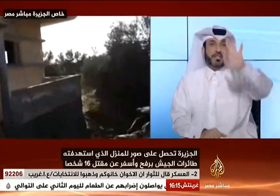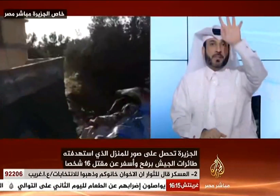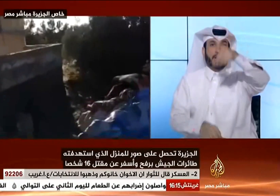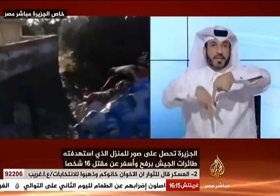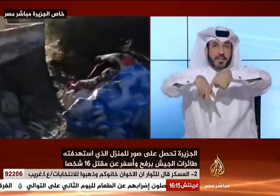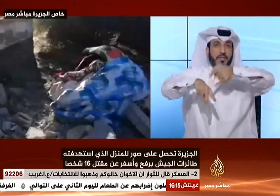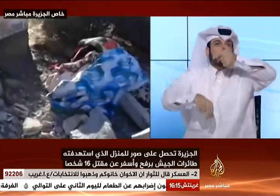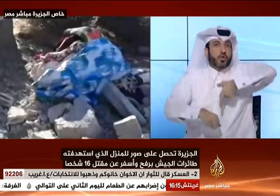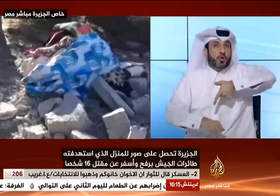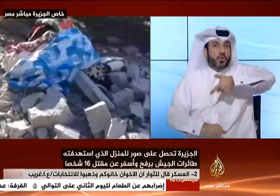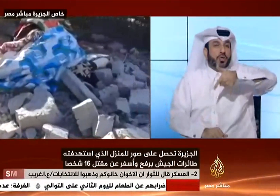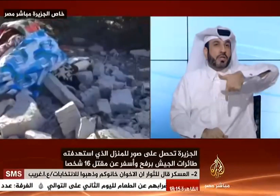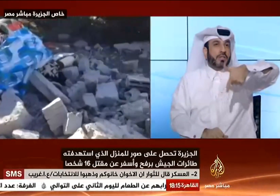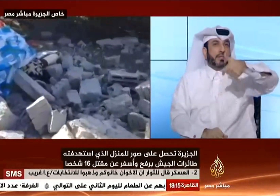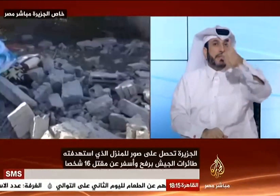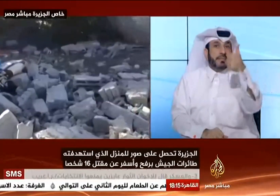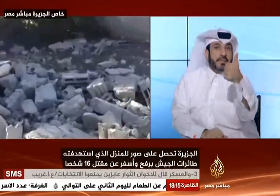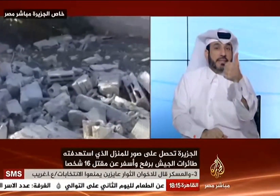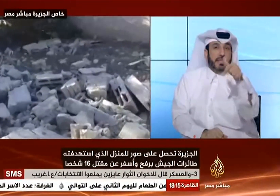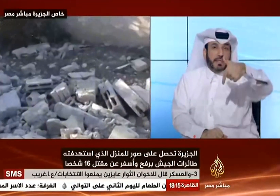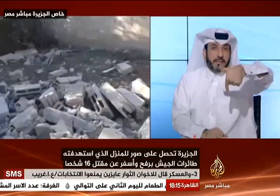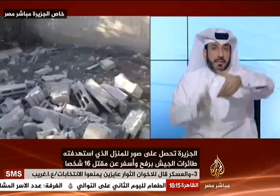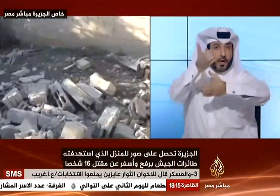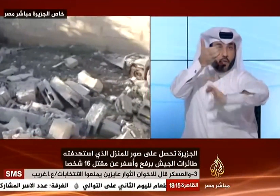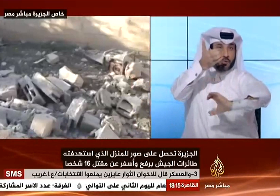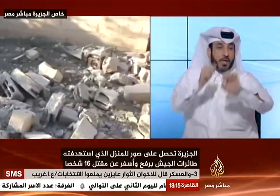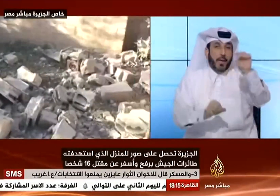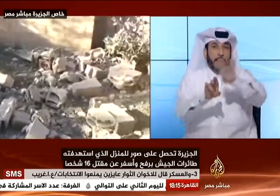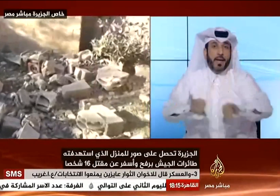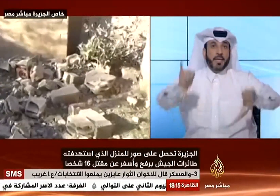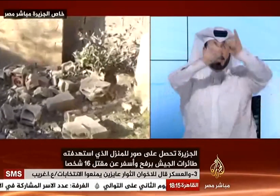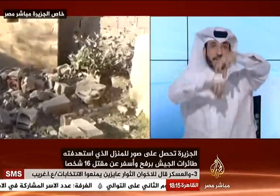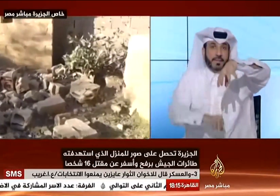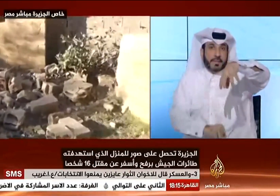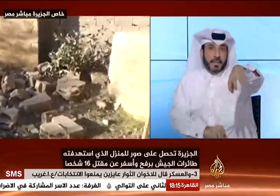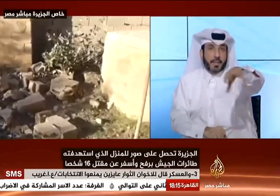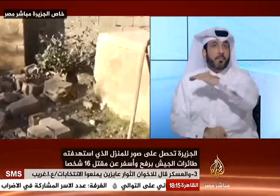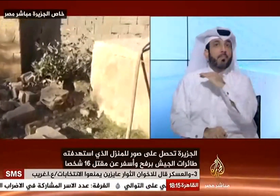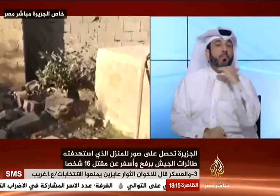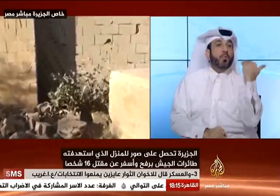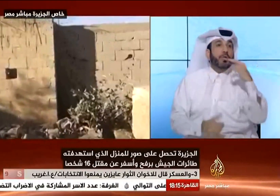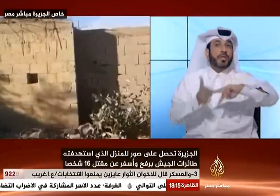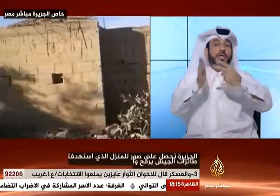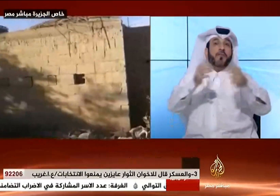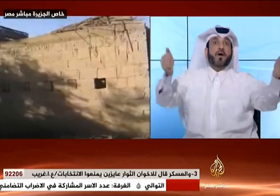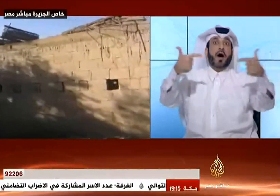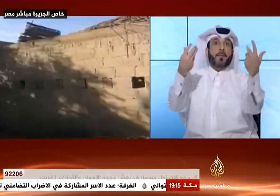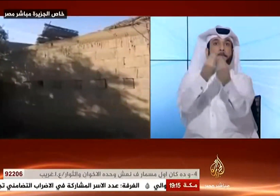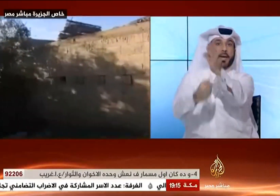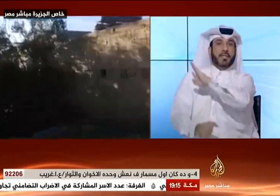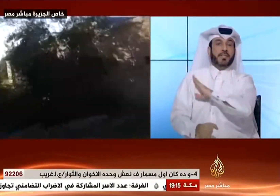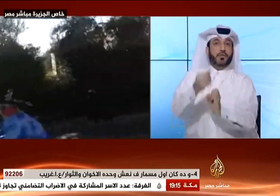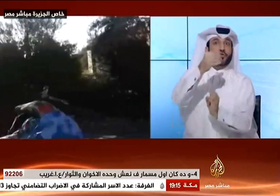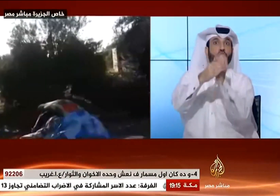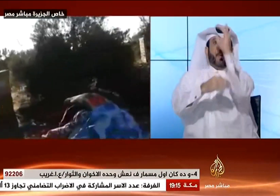عسكريه بشمال سيناء بان سته مسلحين تابعين لتنظيم انصار بيت المقدس قتلوا في اشتباكات مع الجيش